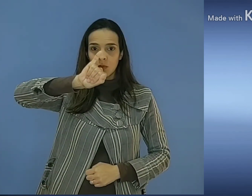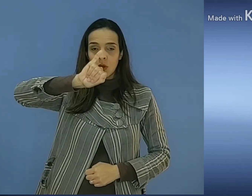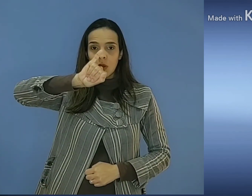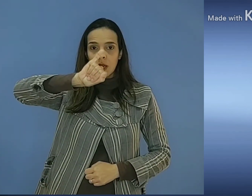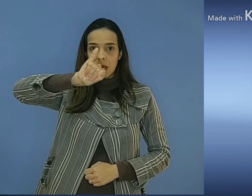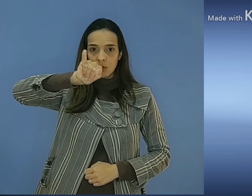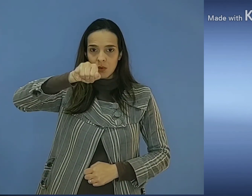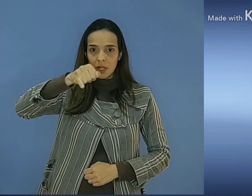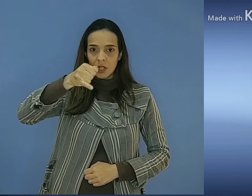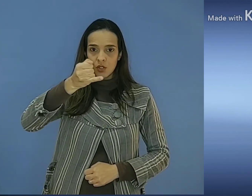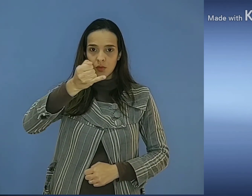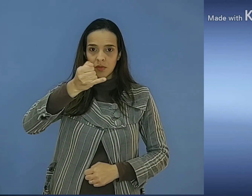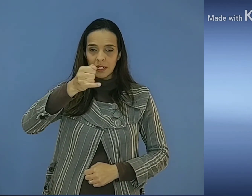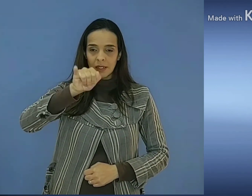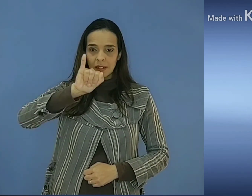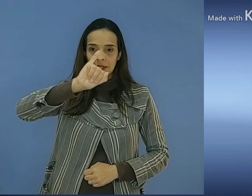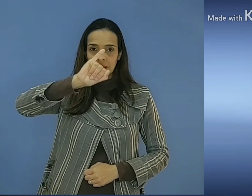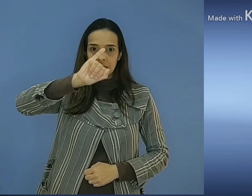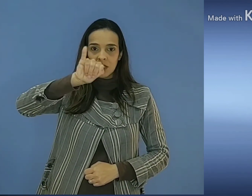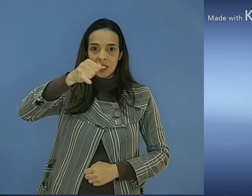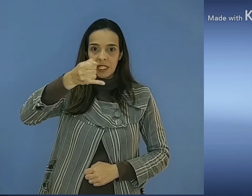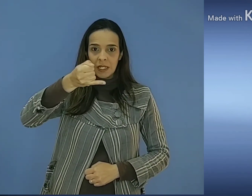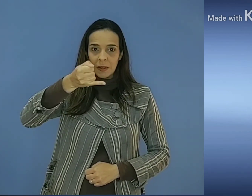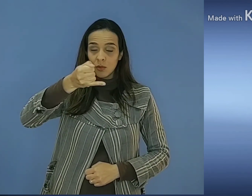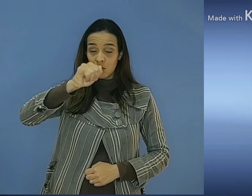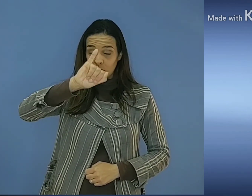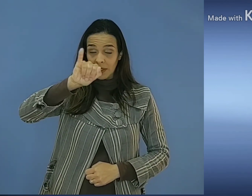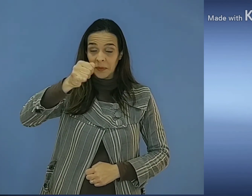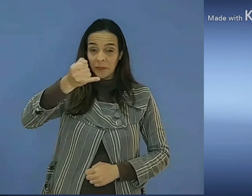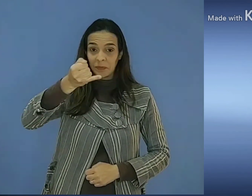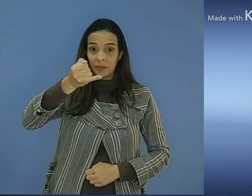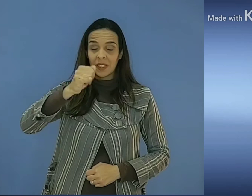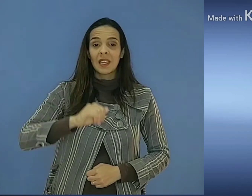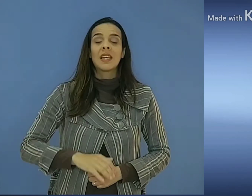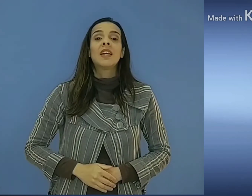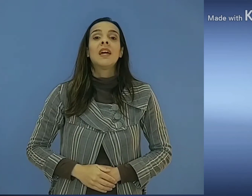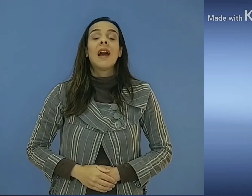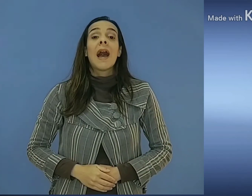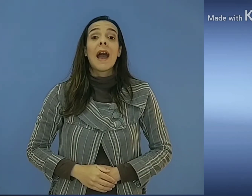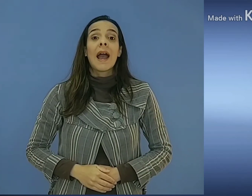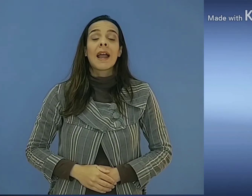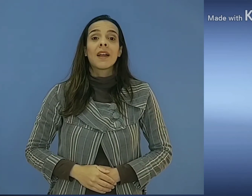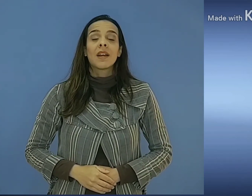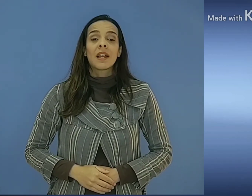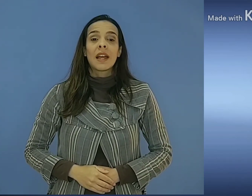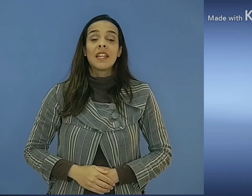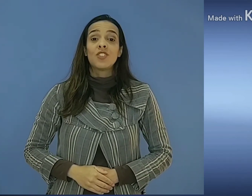fosse um cabo de guarda-chuva, né? I, o J.